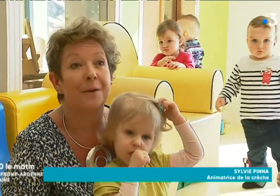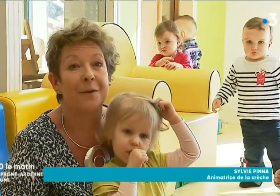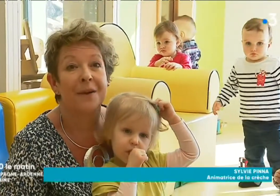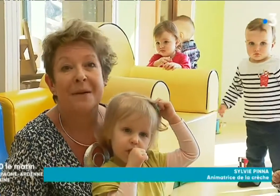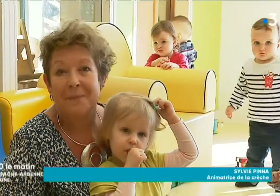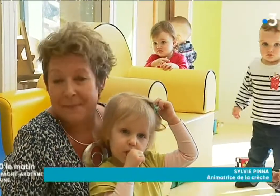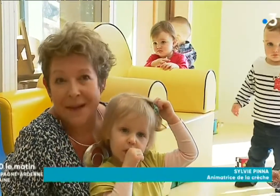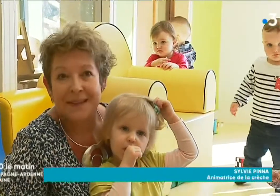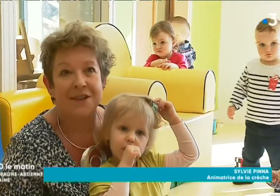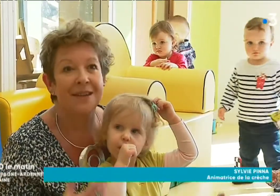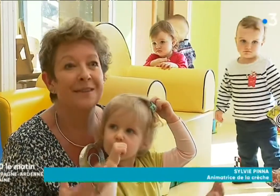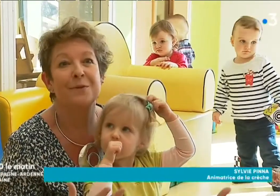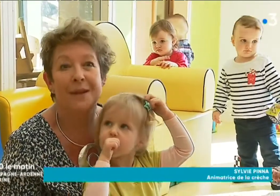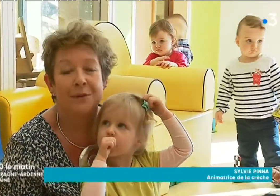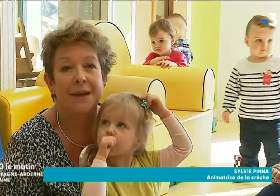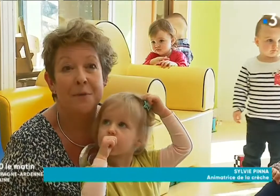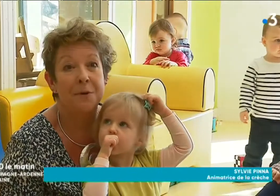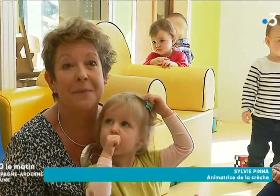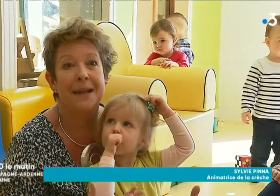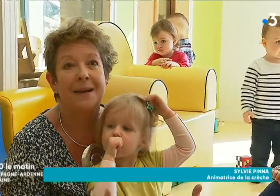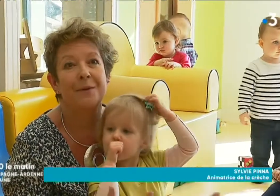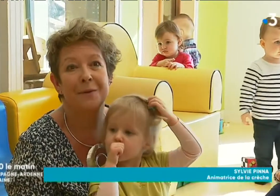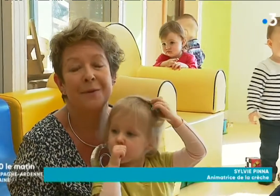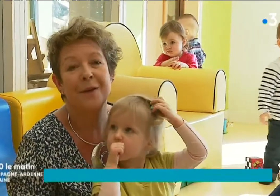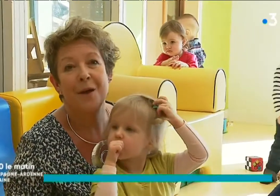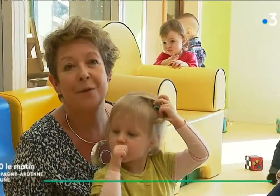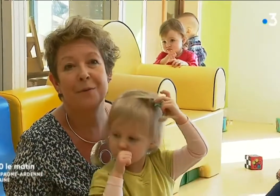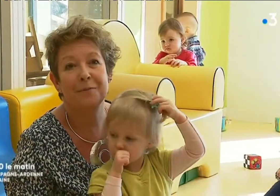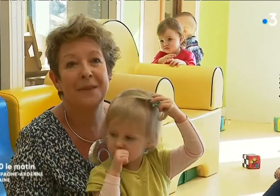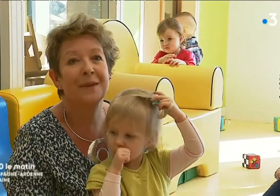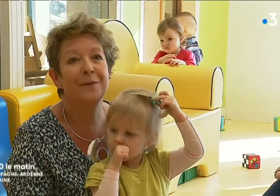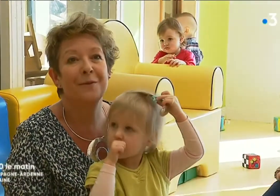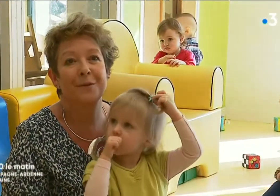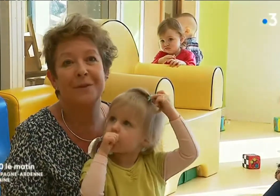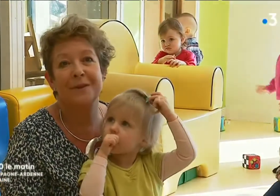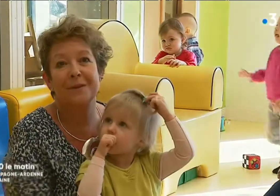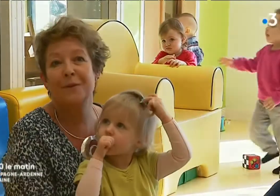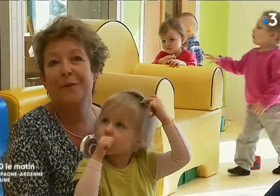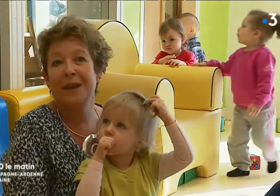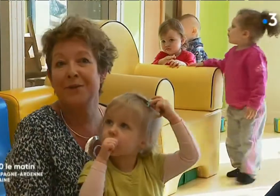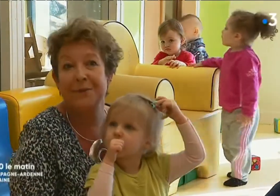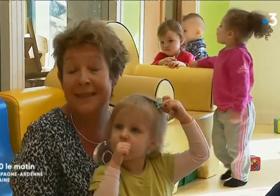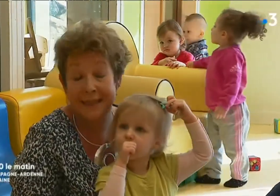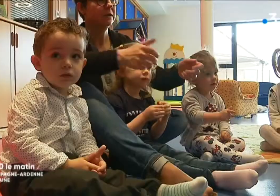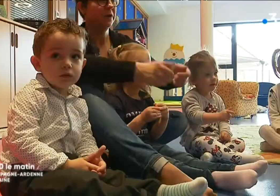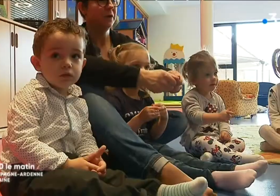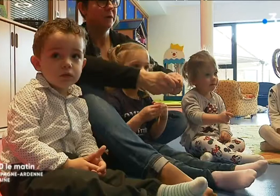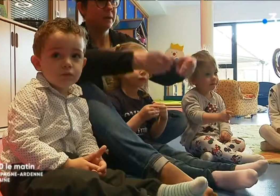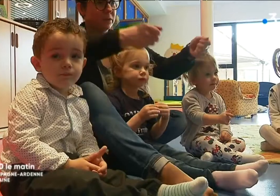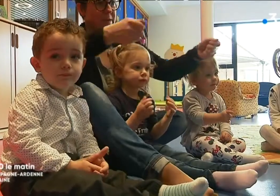des gestes naturellement, mais là, en mettant le langage des signes, il y